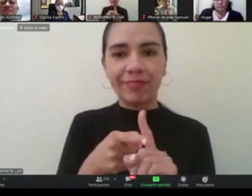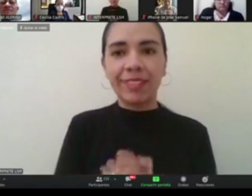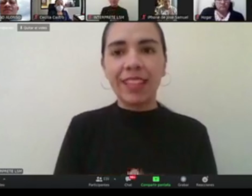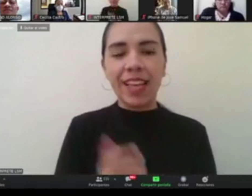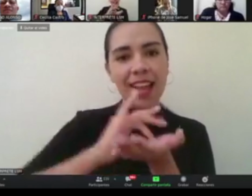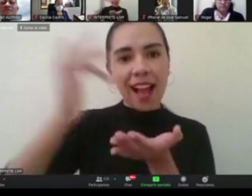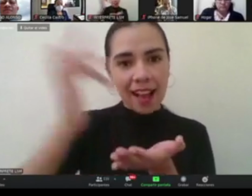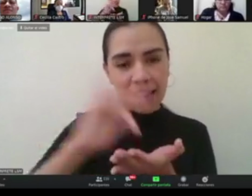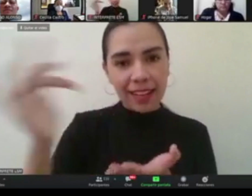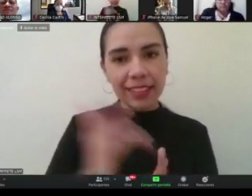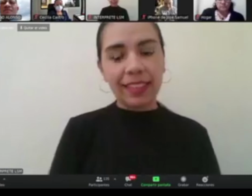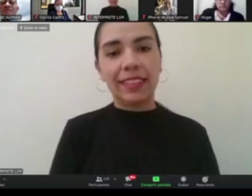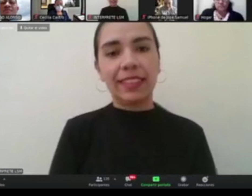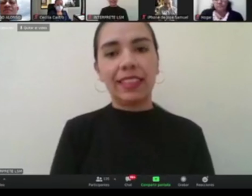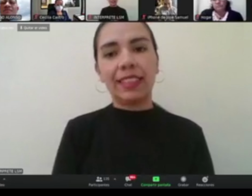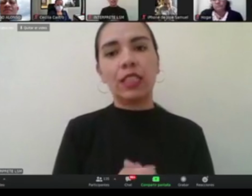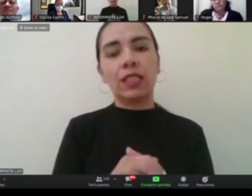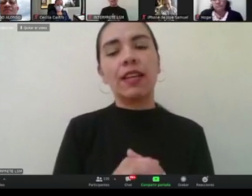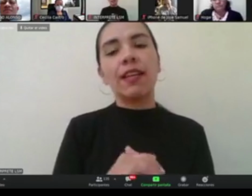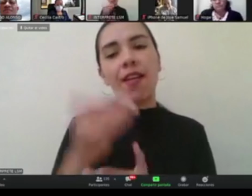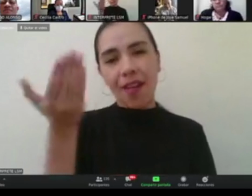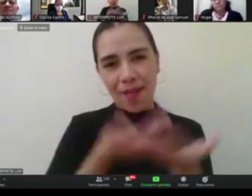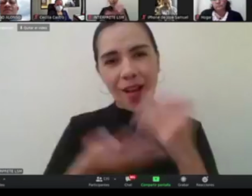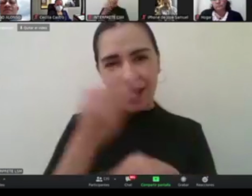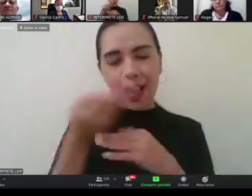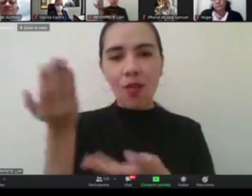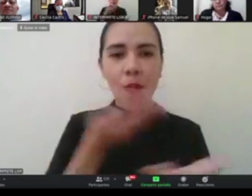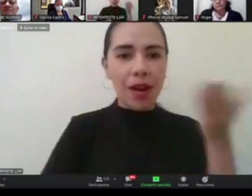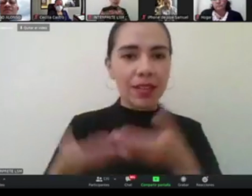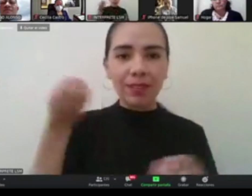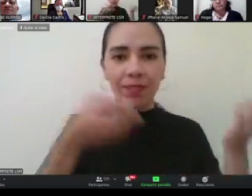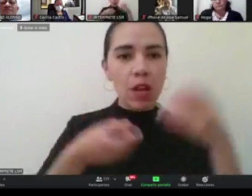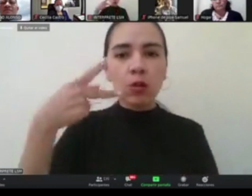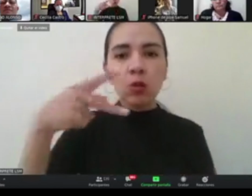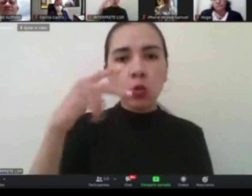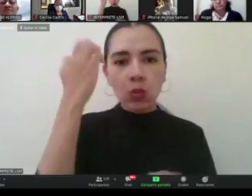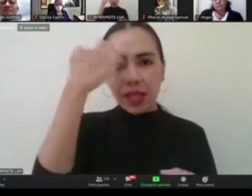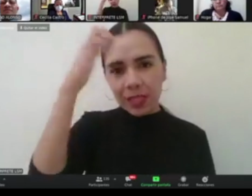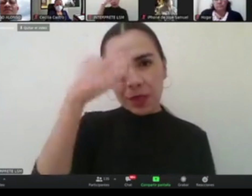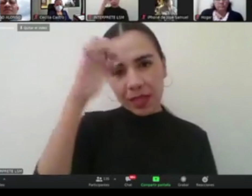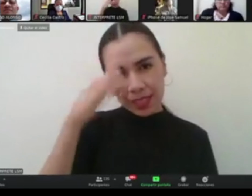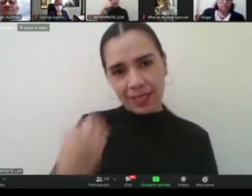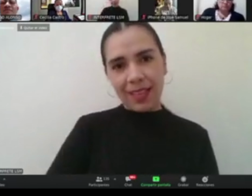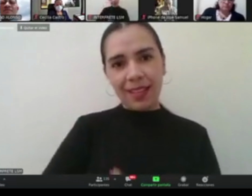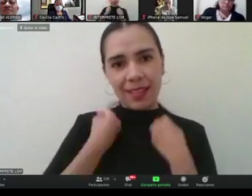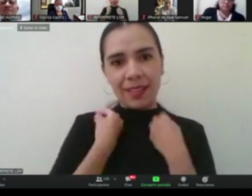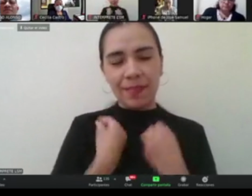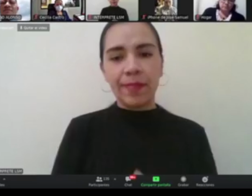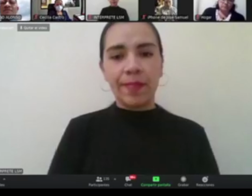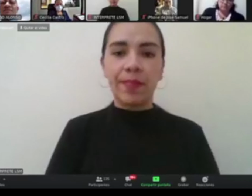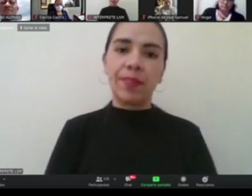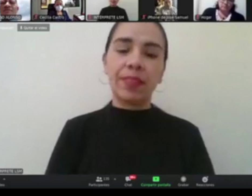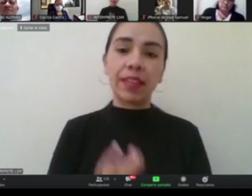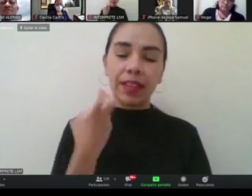por compartir estas experiencias de vida. Y estas